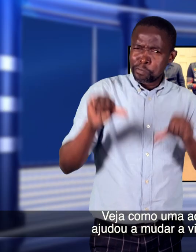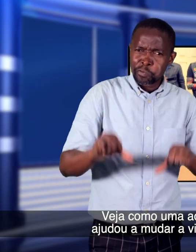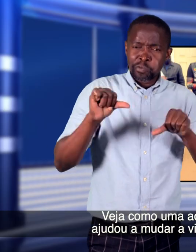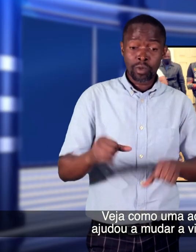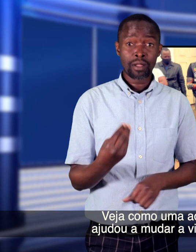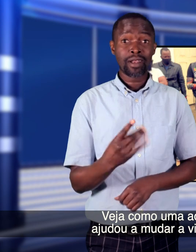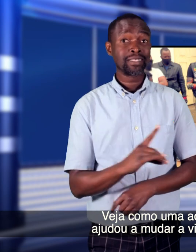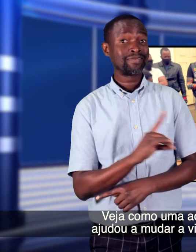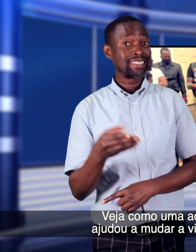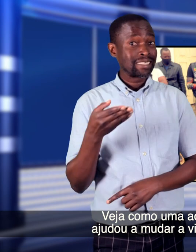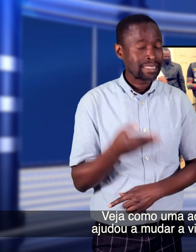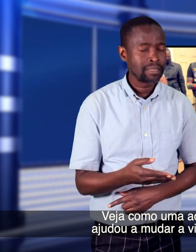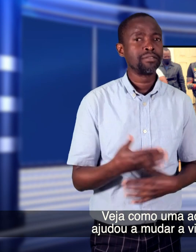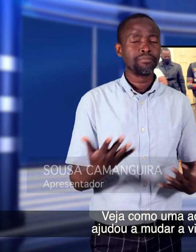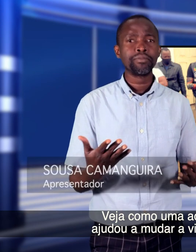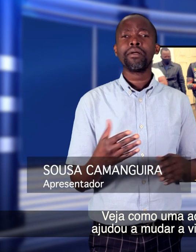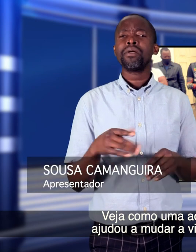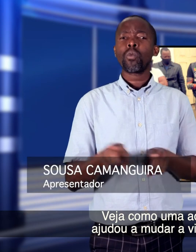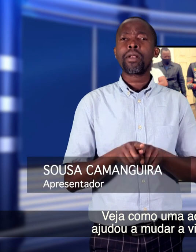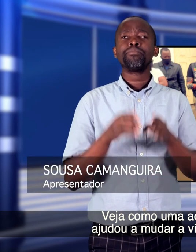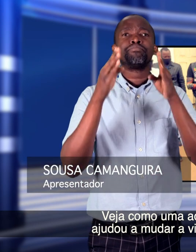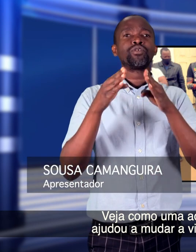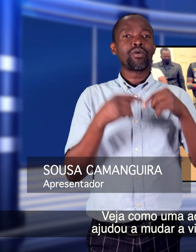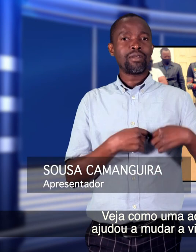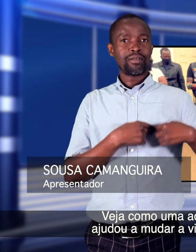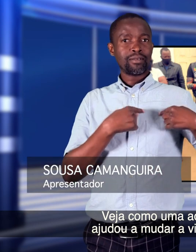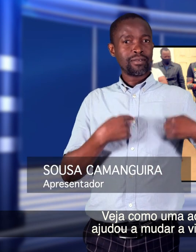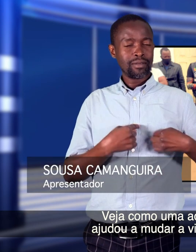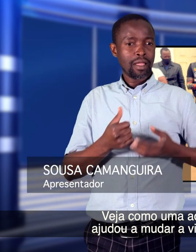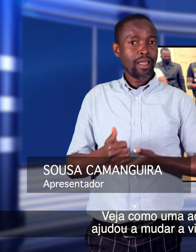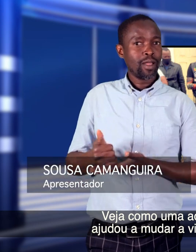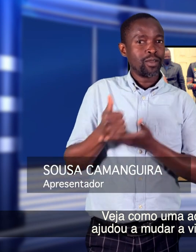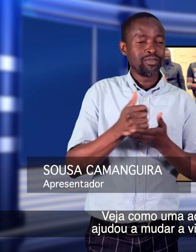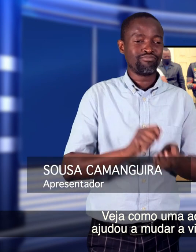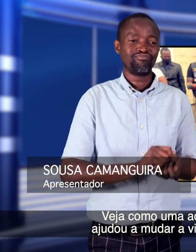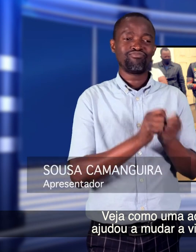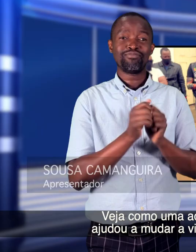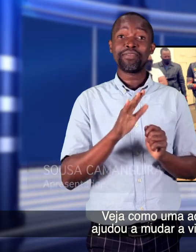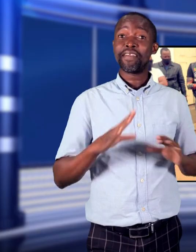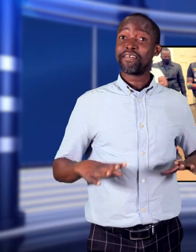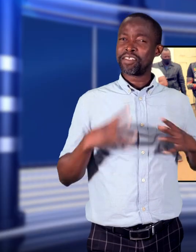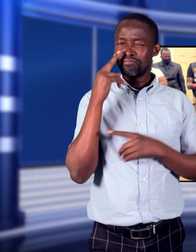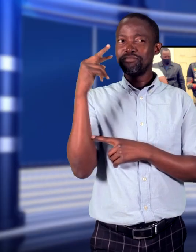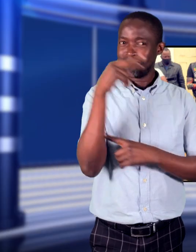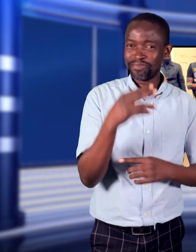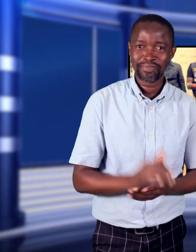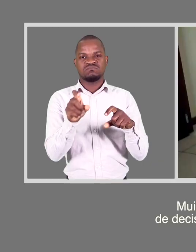Veja como uma ação de pessoas de boa vontade ajudou a mudar a vida de um menor com doença rara.